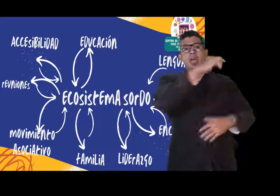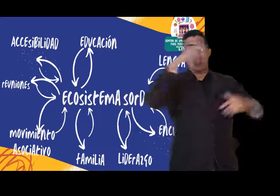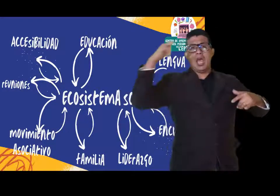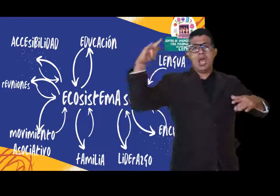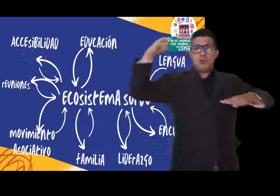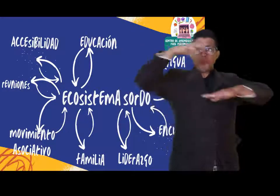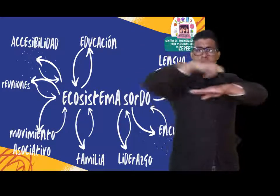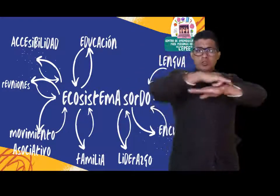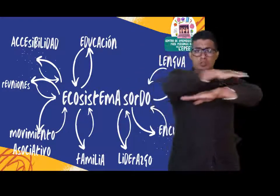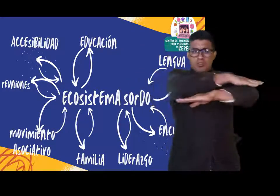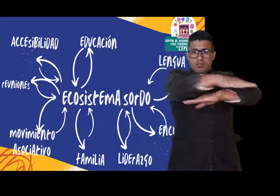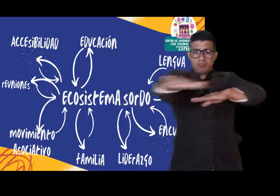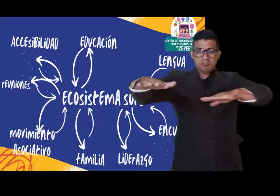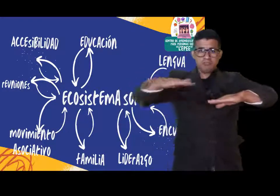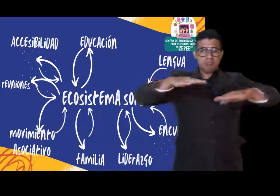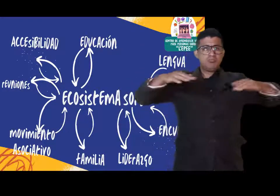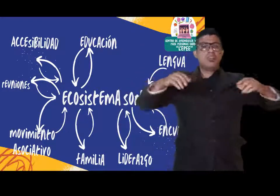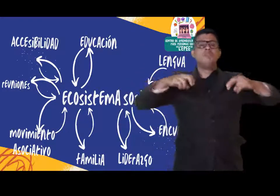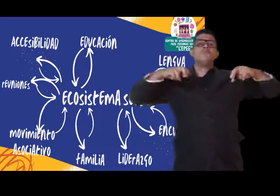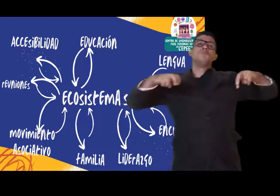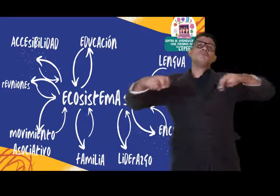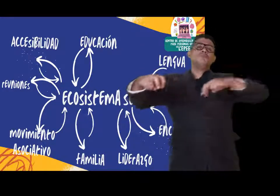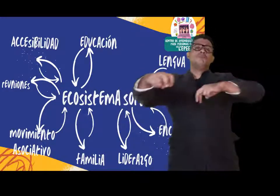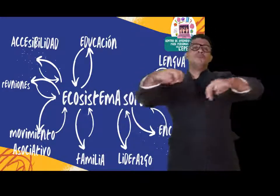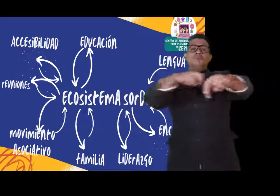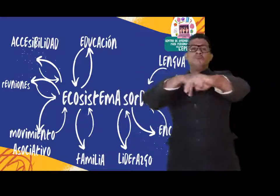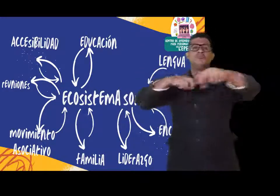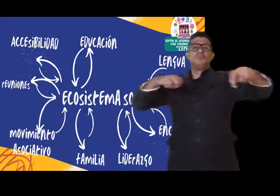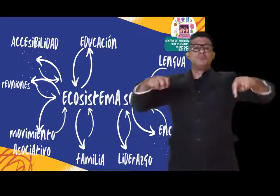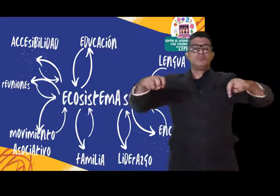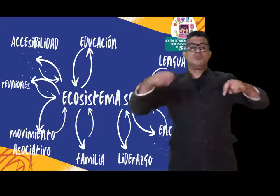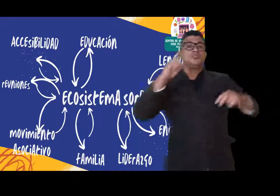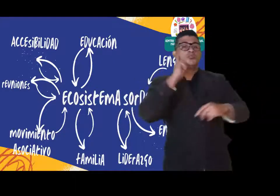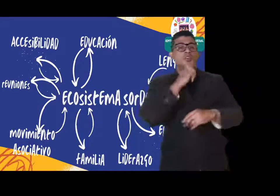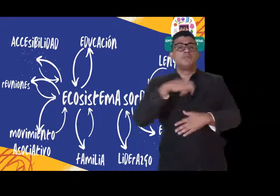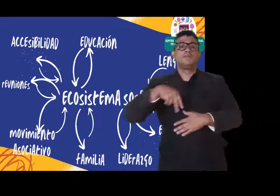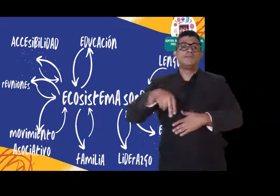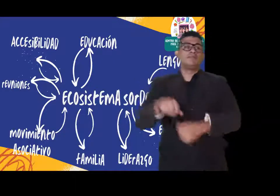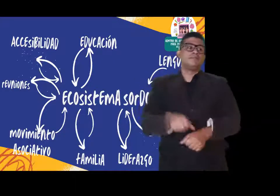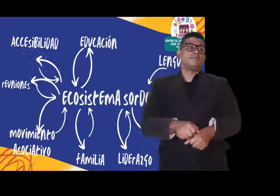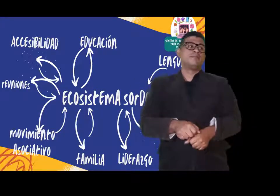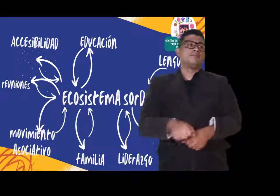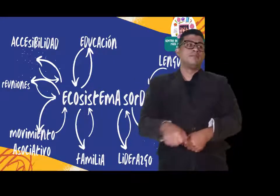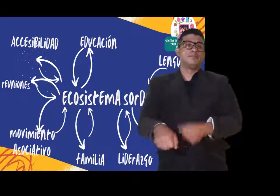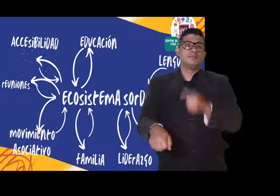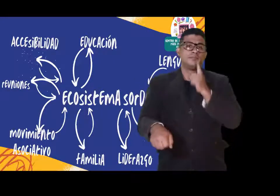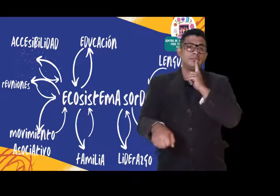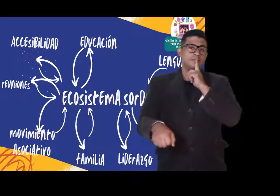podrá de esa manera tener interacciones con personas sordas igual que ellas.